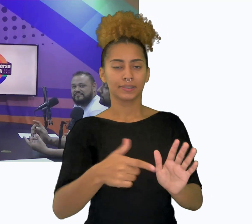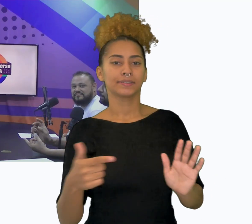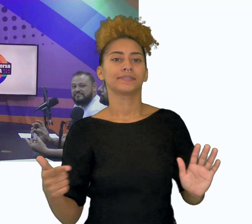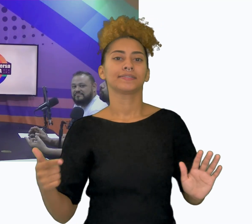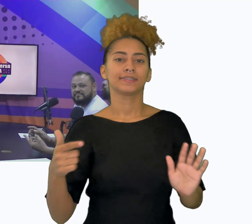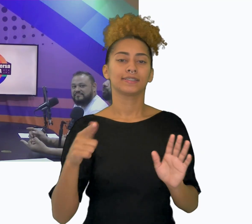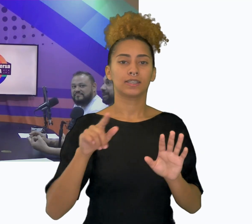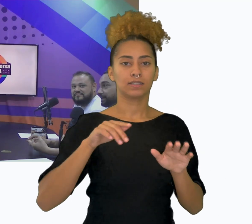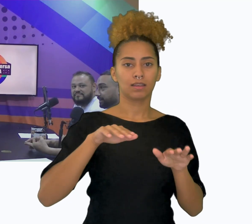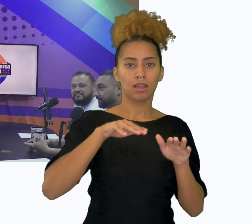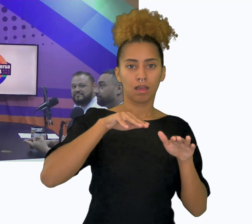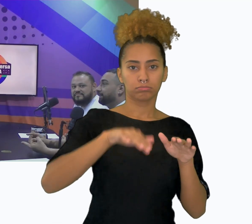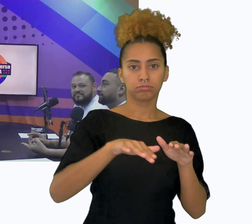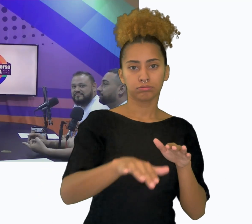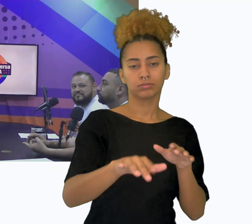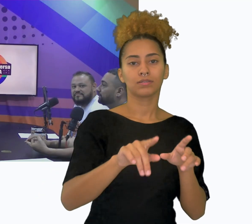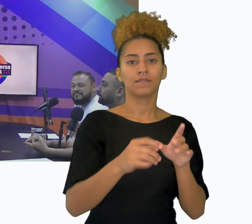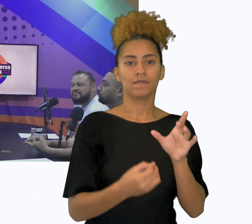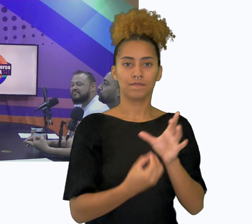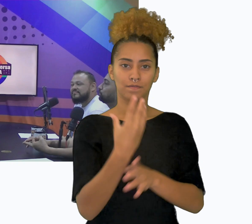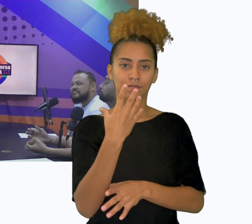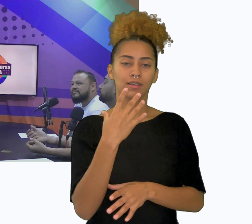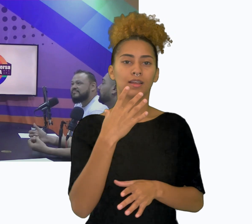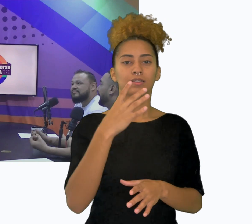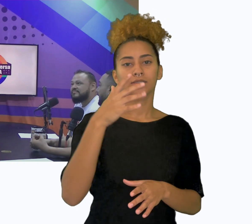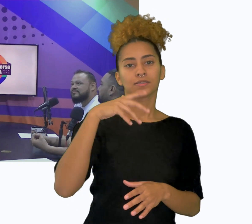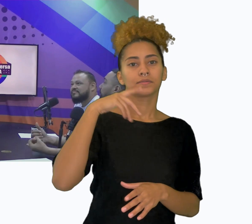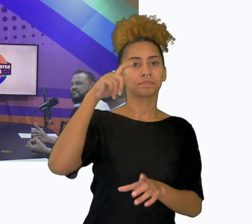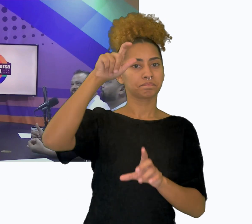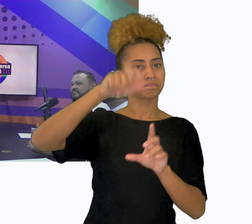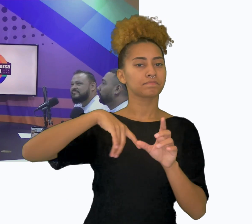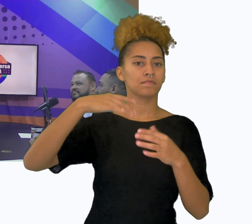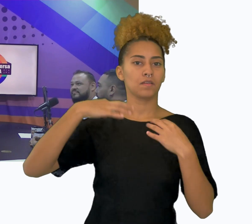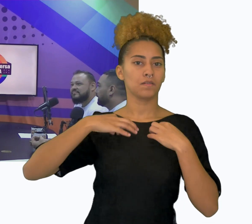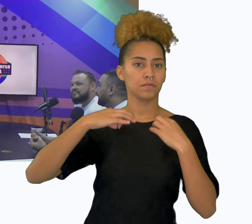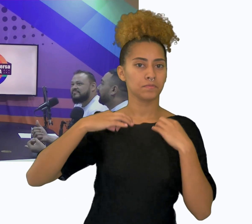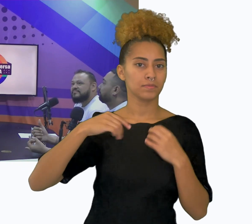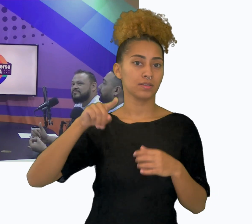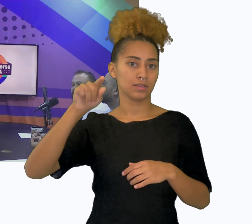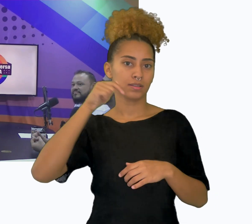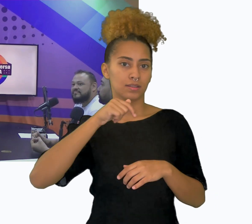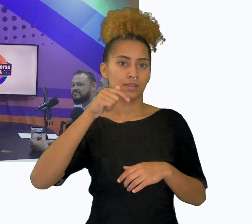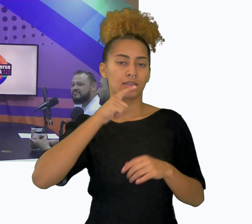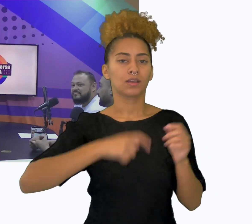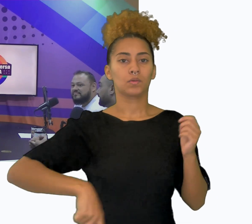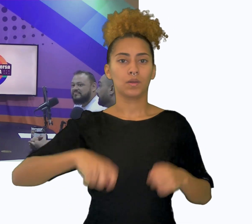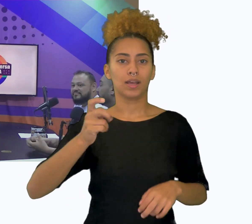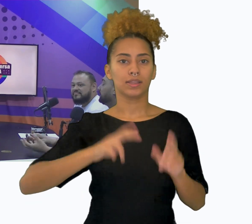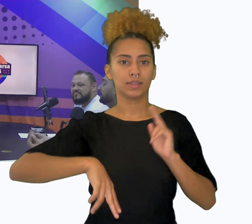apresentadora, costureira, que faz figurino, tudo. A Adma, coreógrafa, né, tá à frente